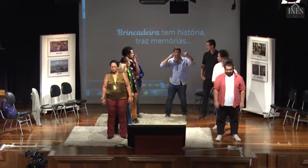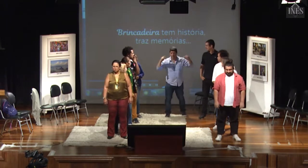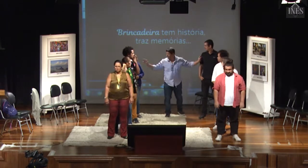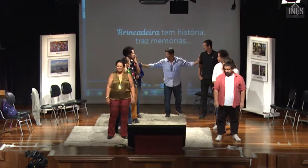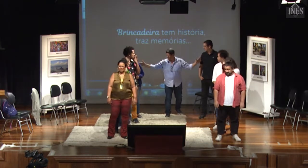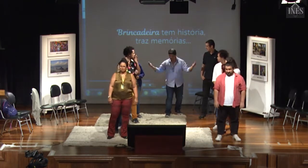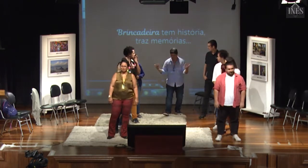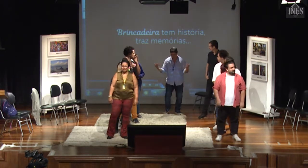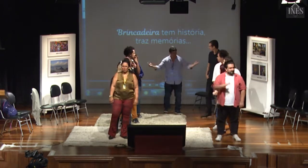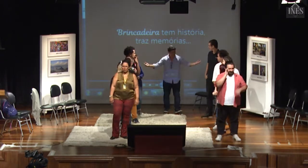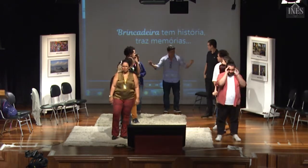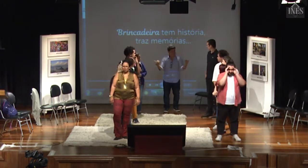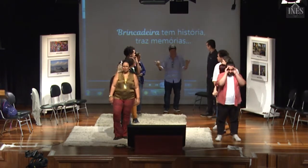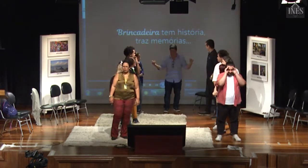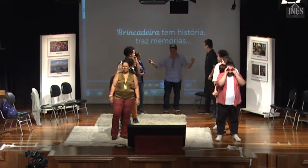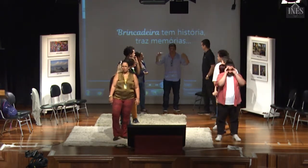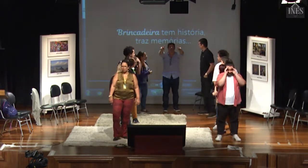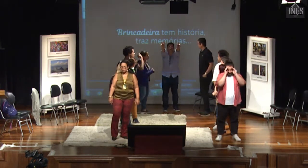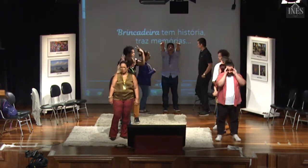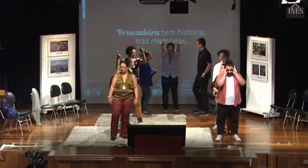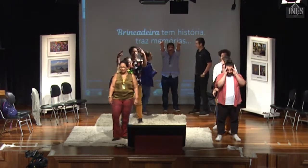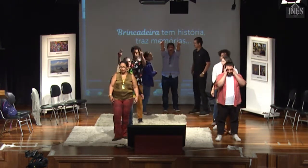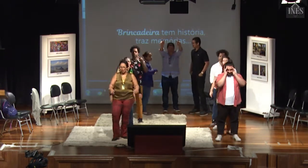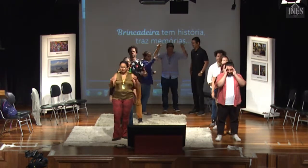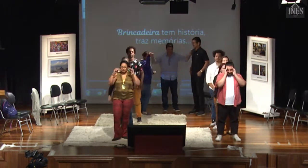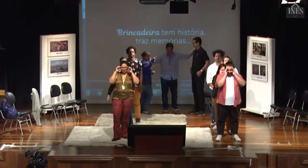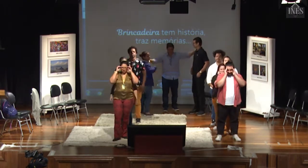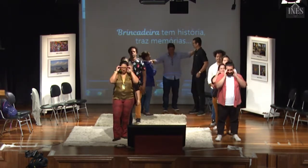Presta atenção, hein? Ih, não posso fazer a voz. Ramon tá ouvindo.